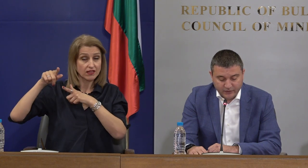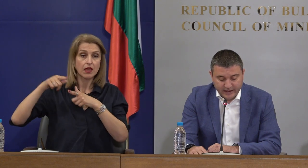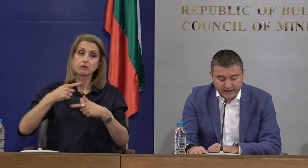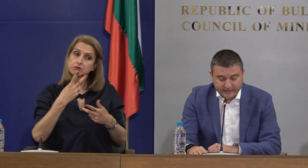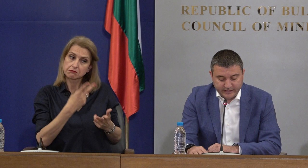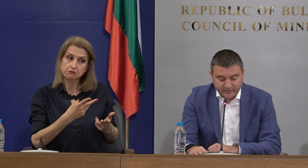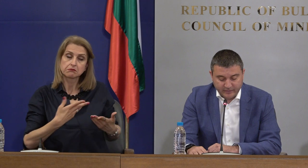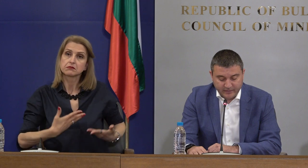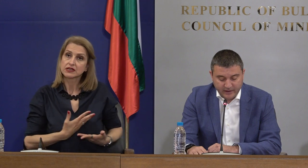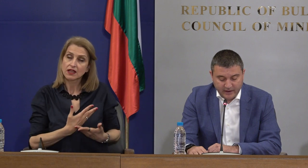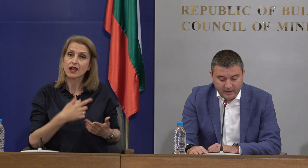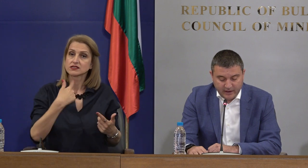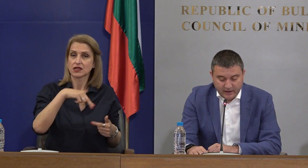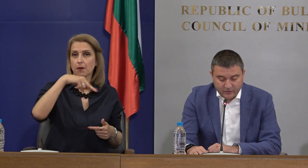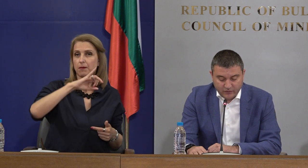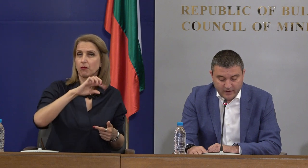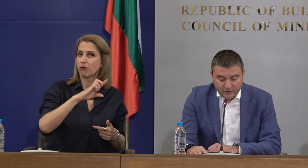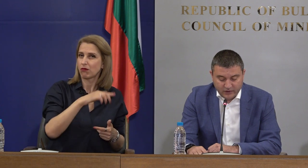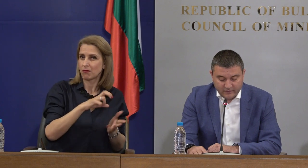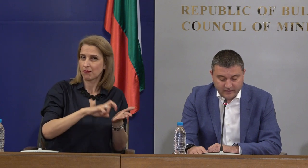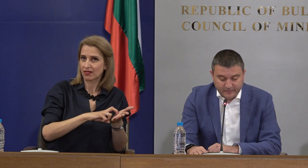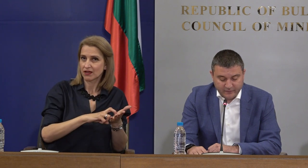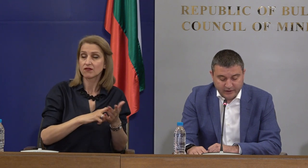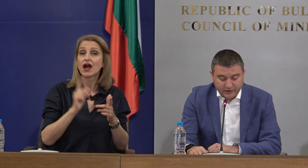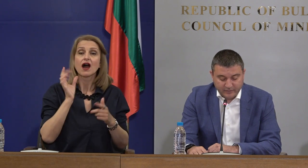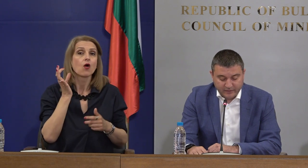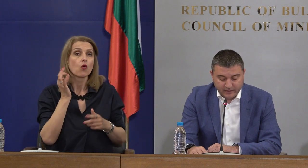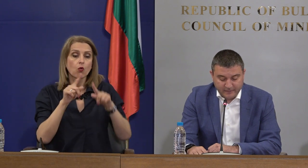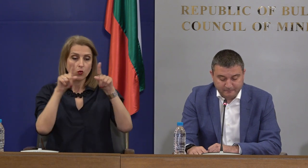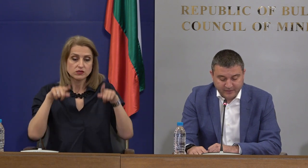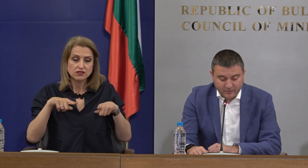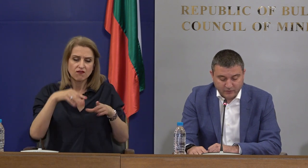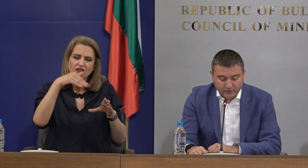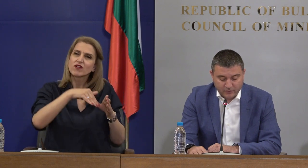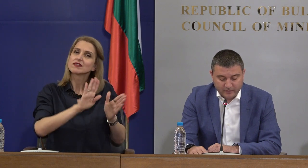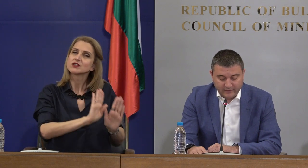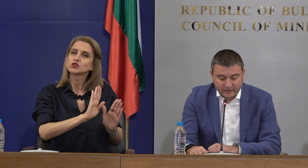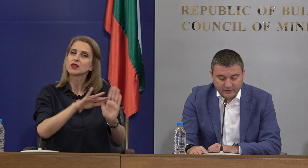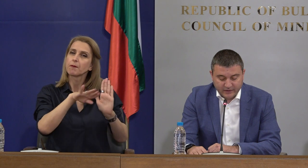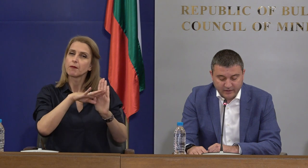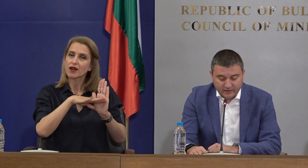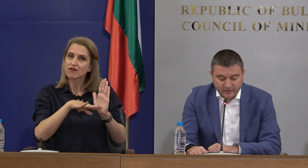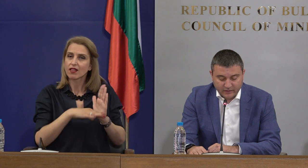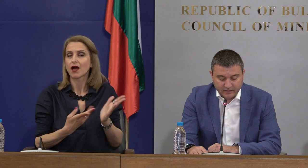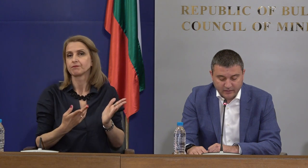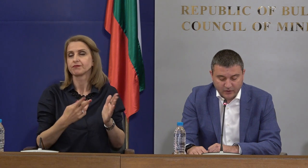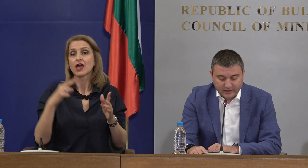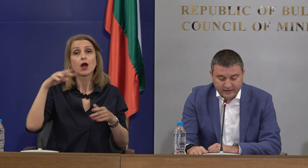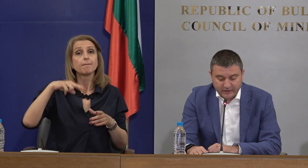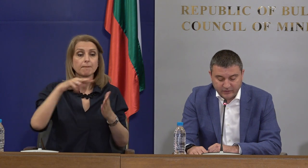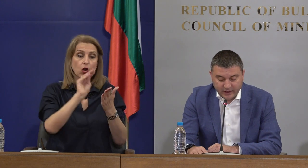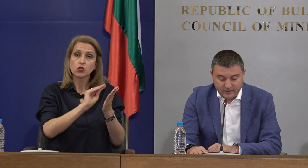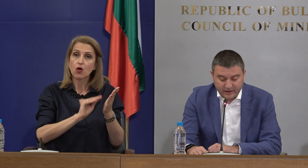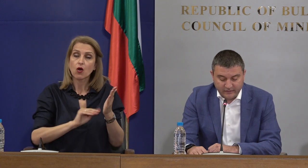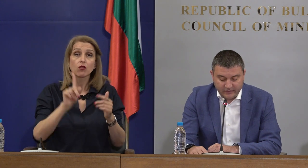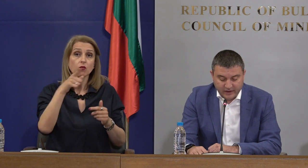на новоиздадени акции на ПИП. На основание устава, вътрешните правила, протокол на управителния съвет номер